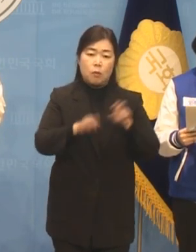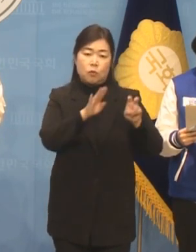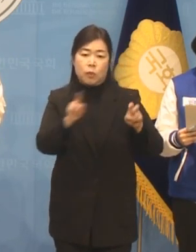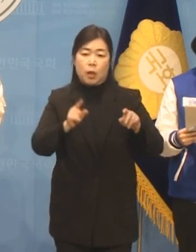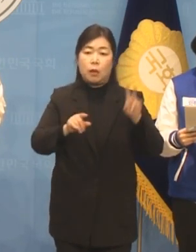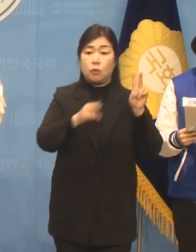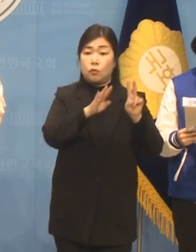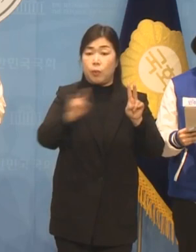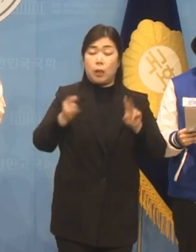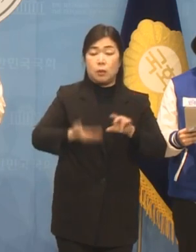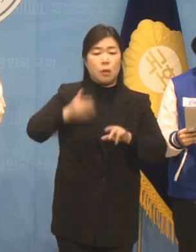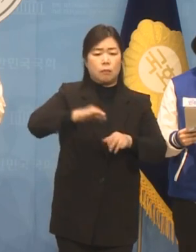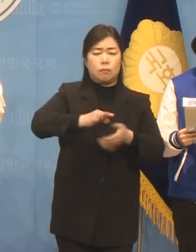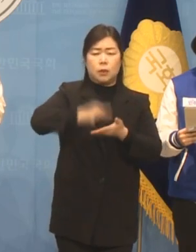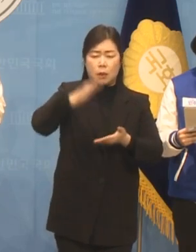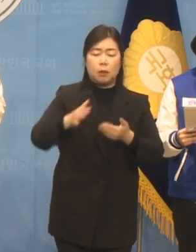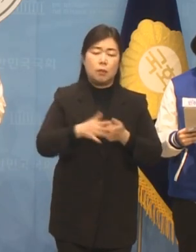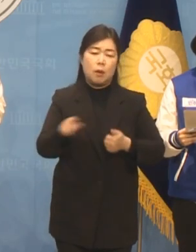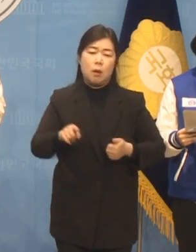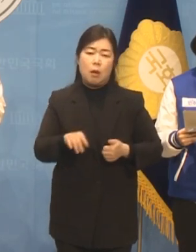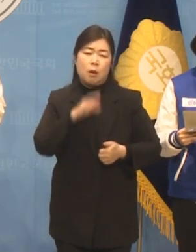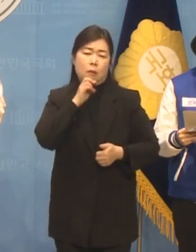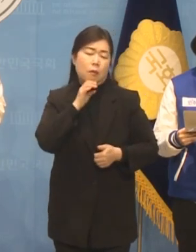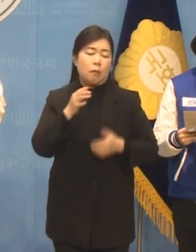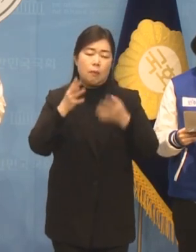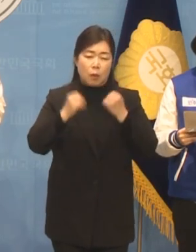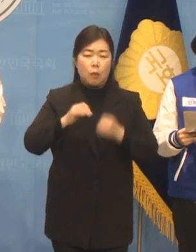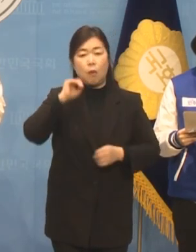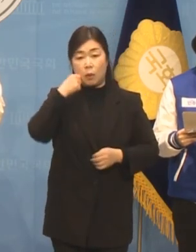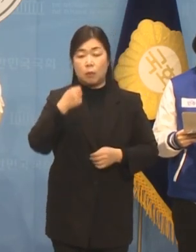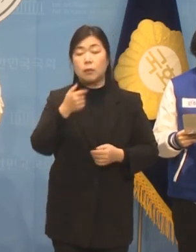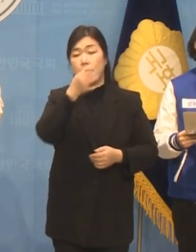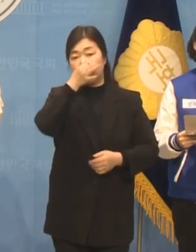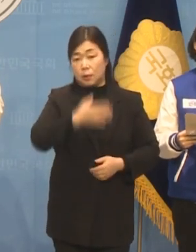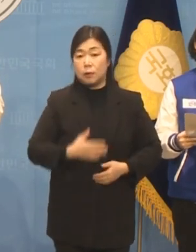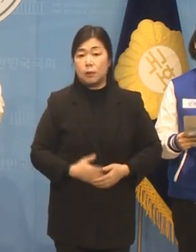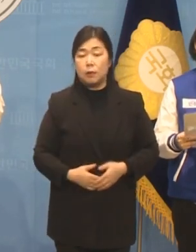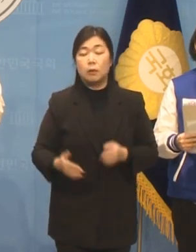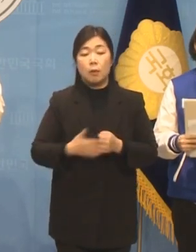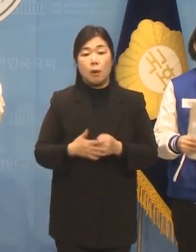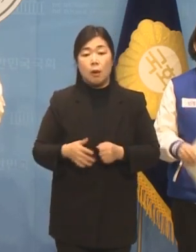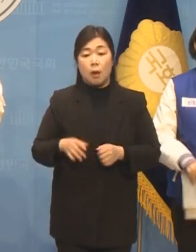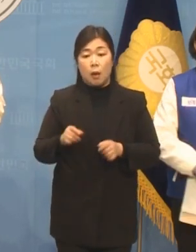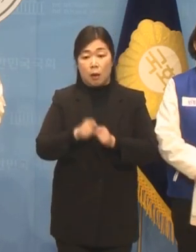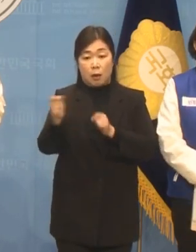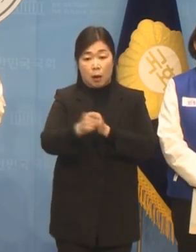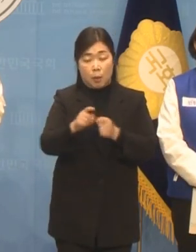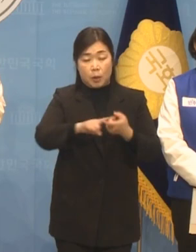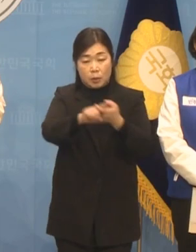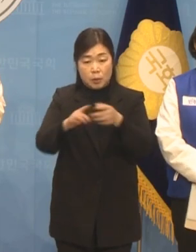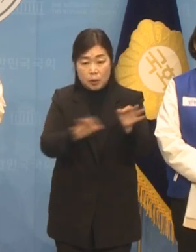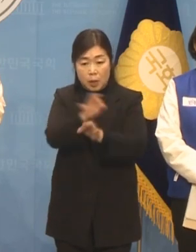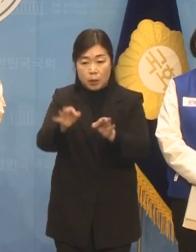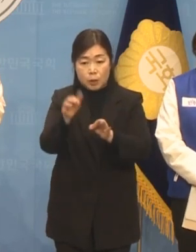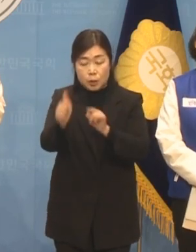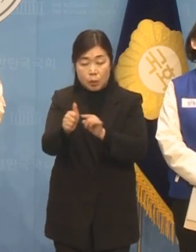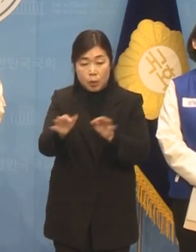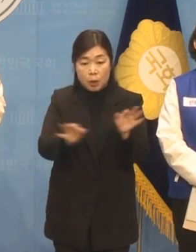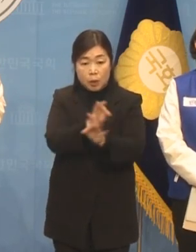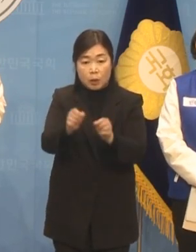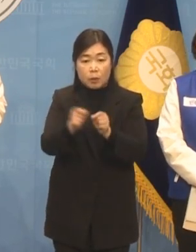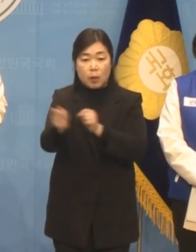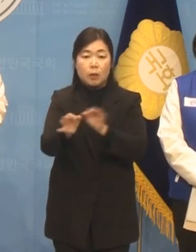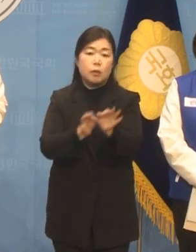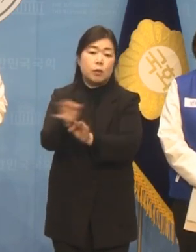행위들이 만연이 되면서 가맹점주들이 많은 어려움에 처하고 있는데 이런 가맹점주 단체들이 단체 협상을 통해서 거래 조건을 개선할 수 있도록